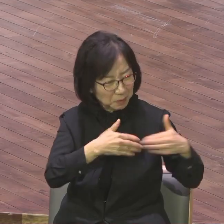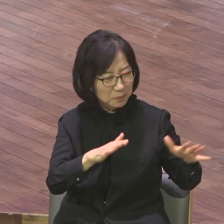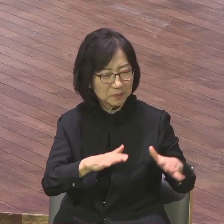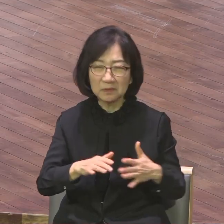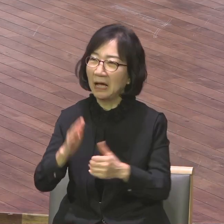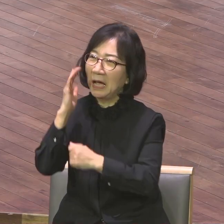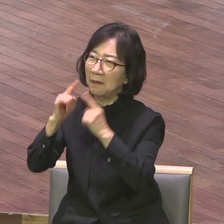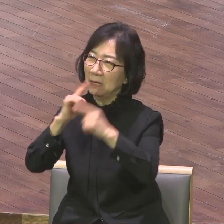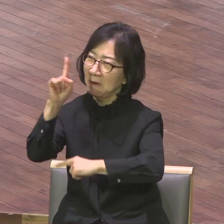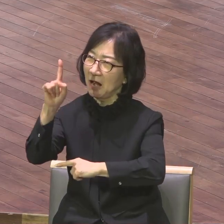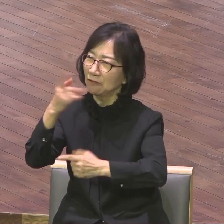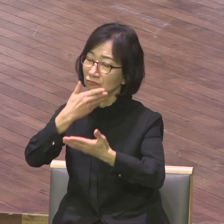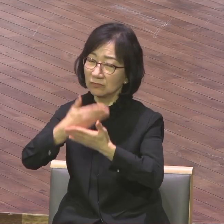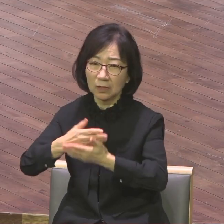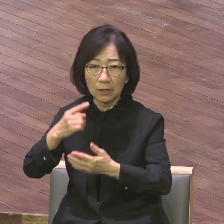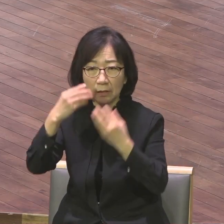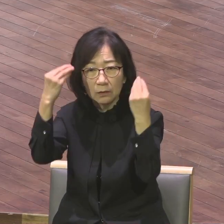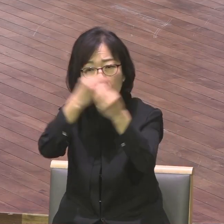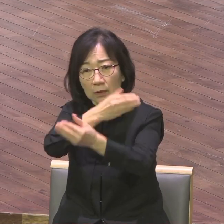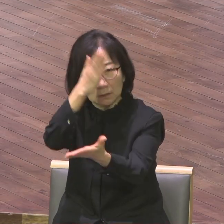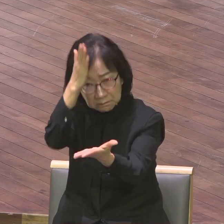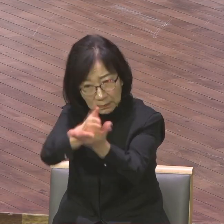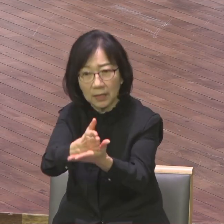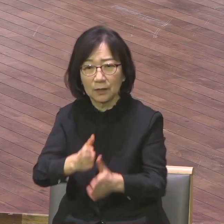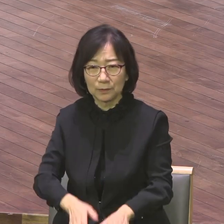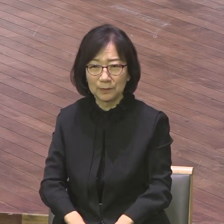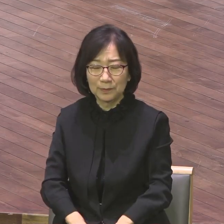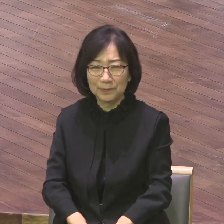말씀 중심의 예배가 설교 중심의 예배가 안 된단 말이에요.